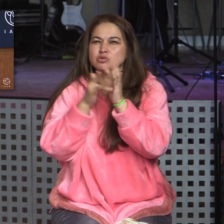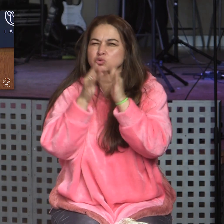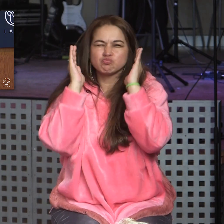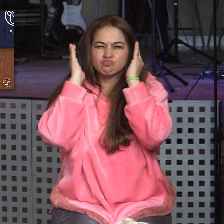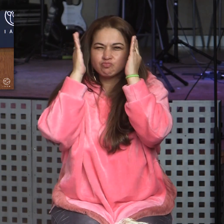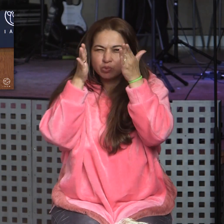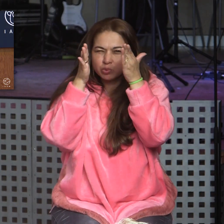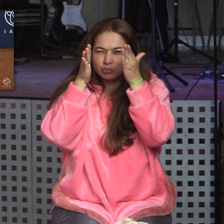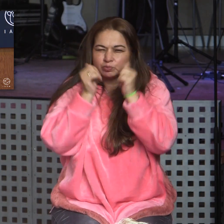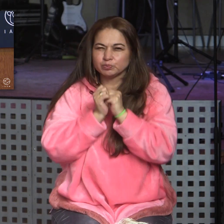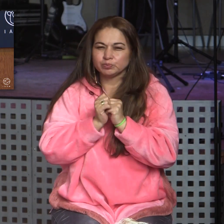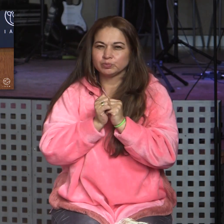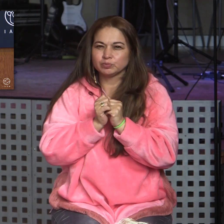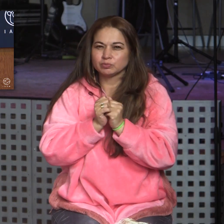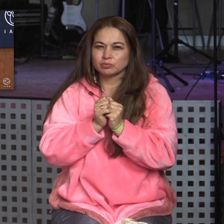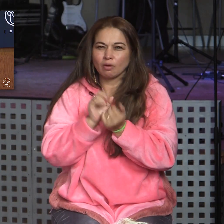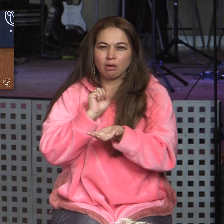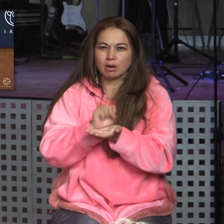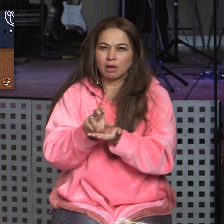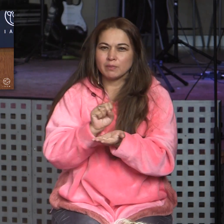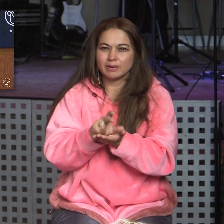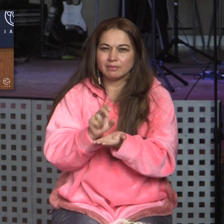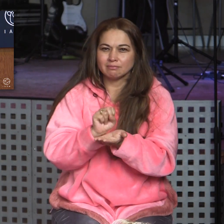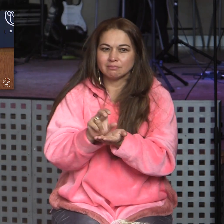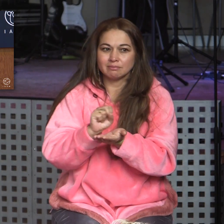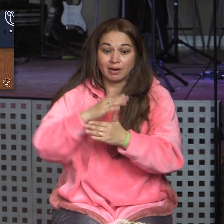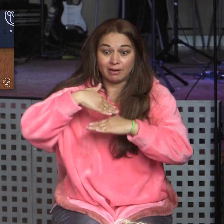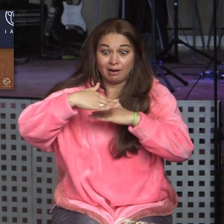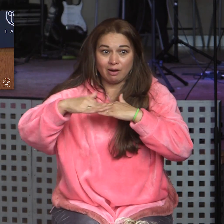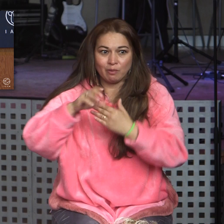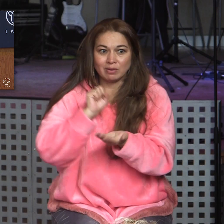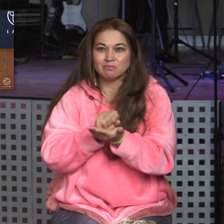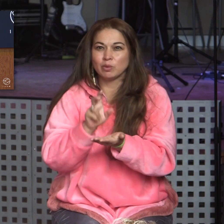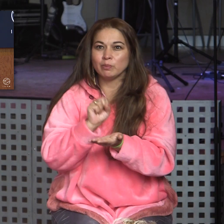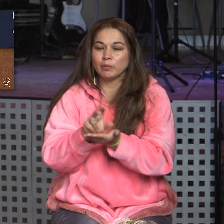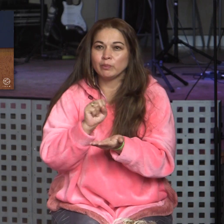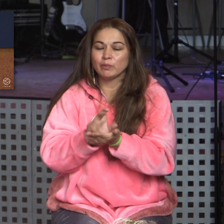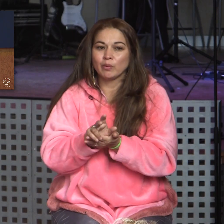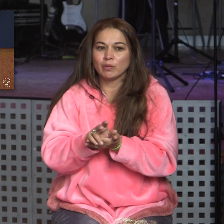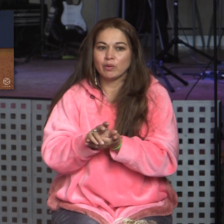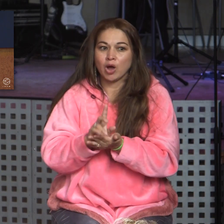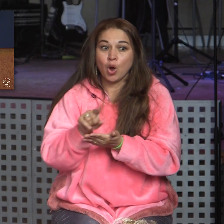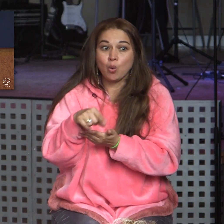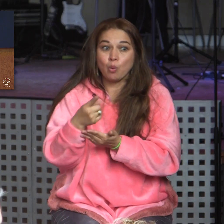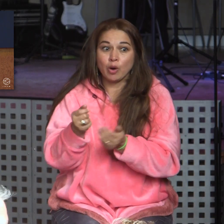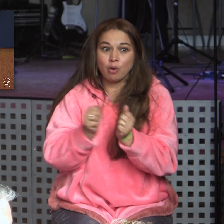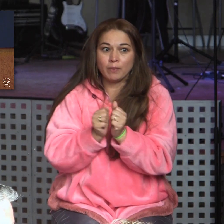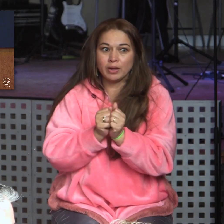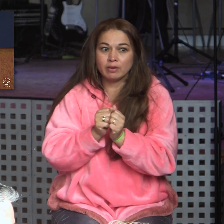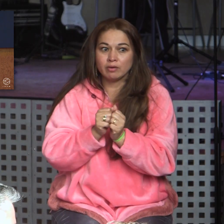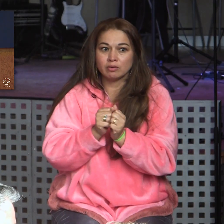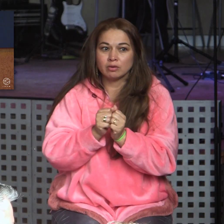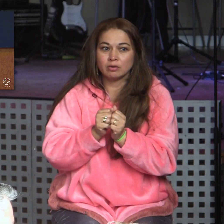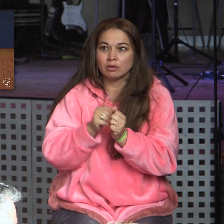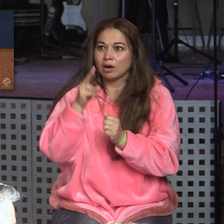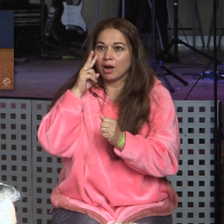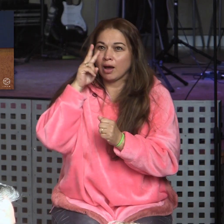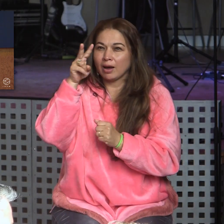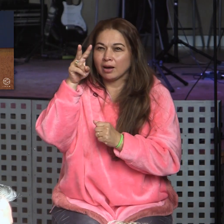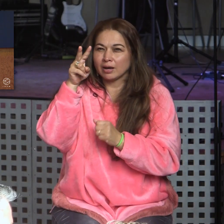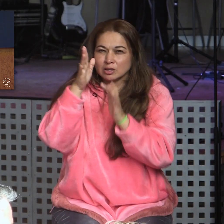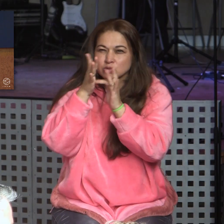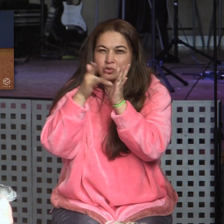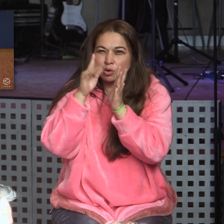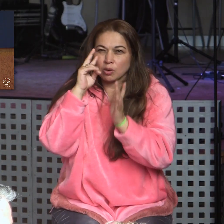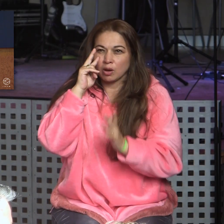ocurrió? Se hundió. Mientras él se mantuvo viendo al invisible, como viéndole. ¿Por qué?